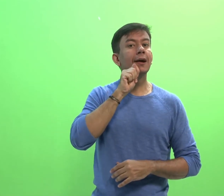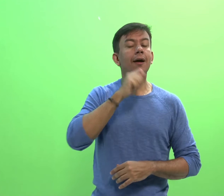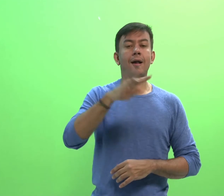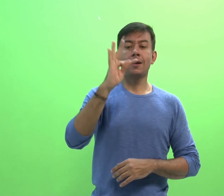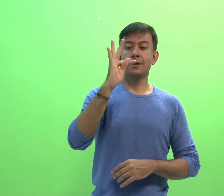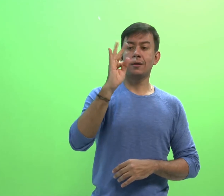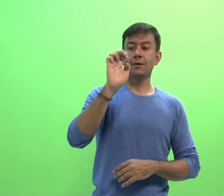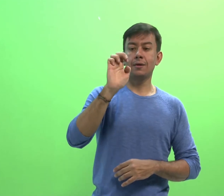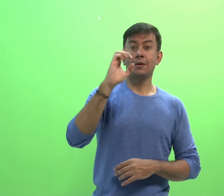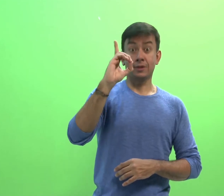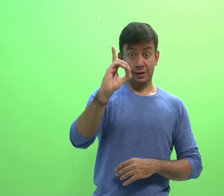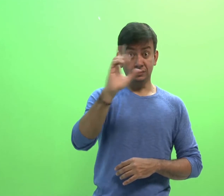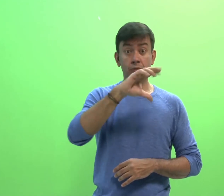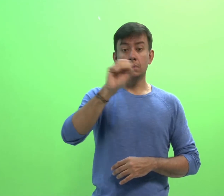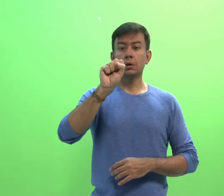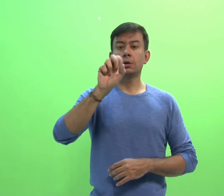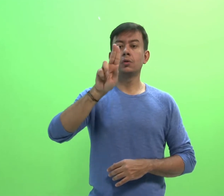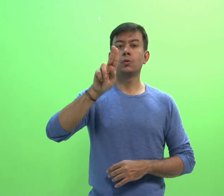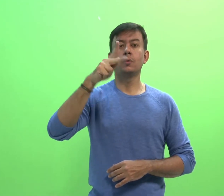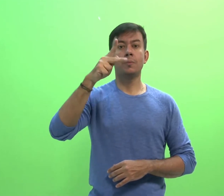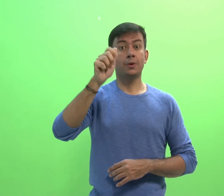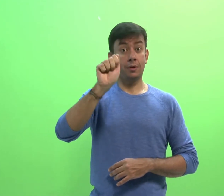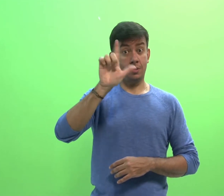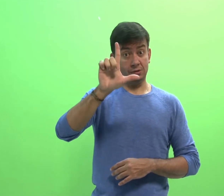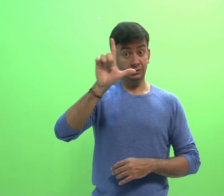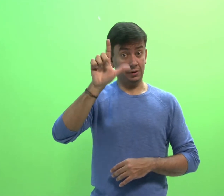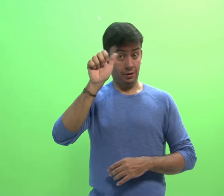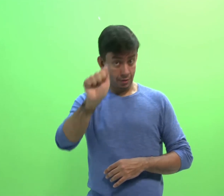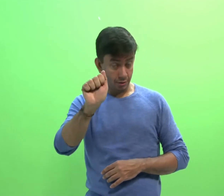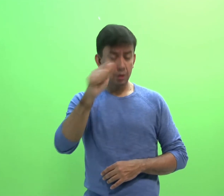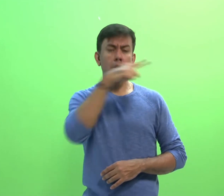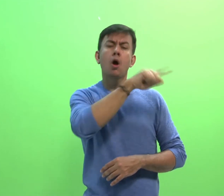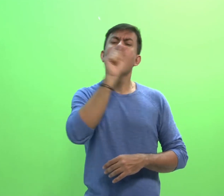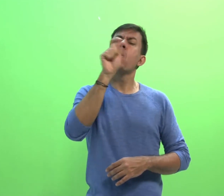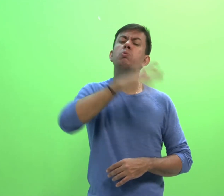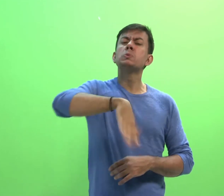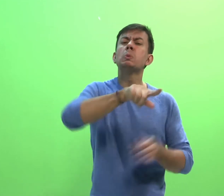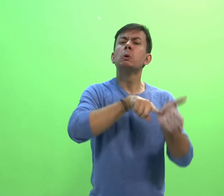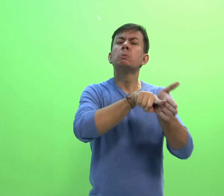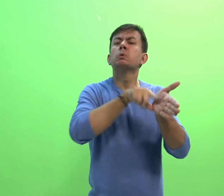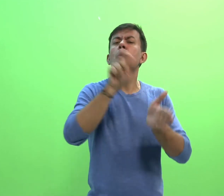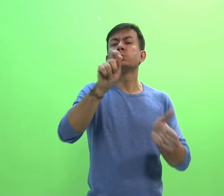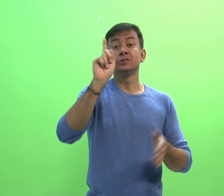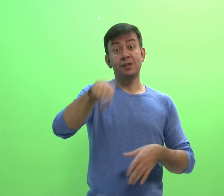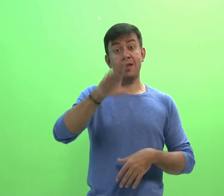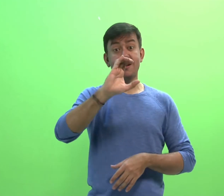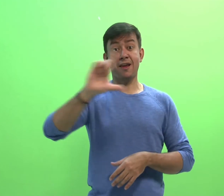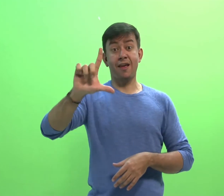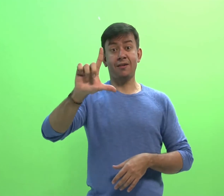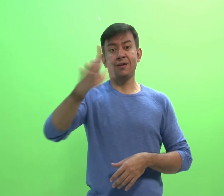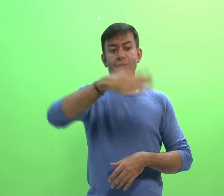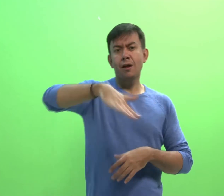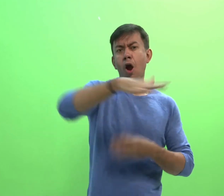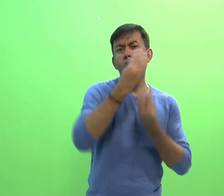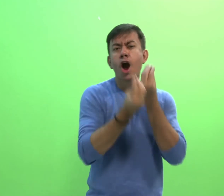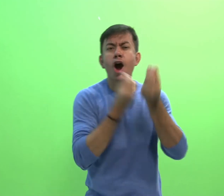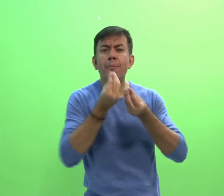esse TED Supla. E ele pesquisou os classificadores. Como a língua de sinais